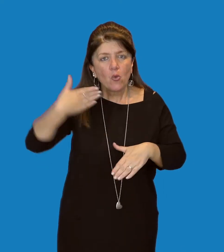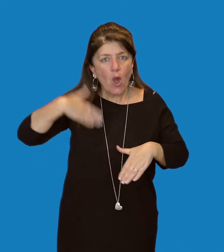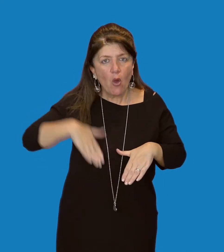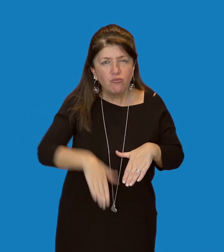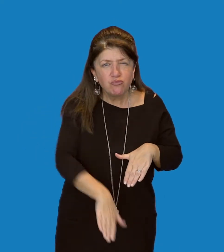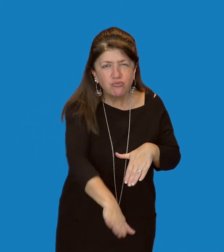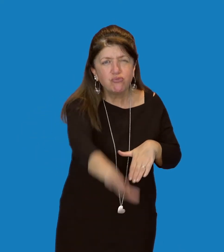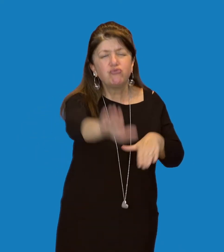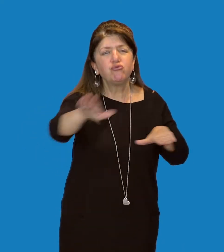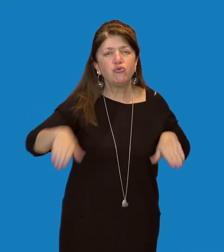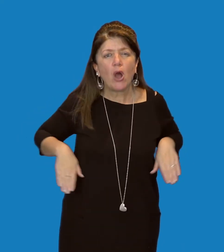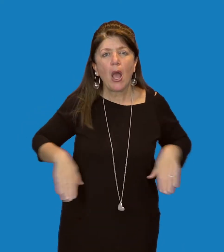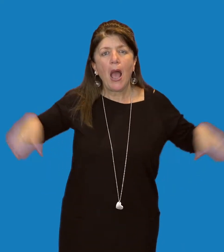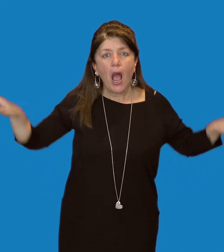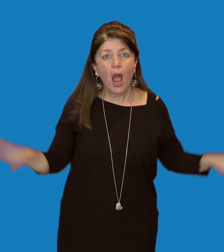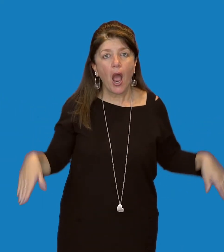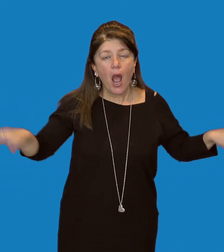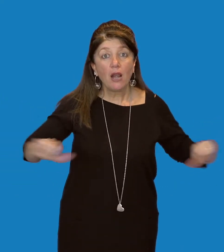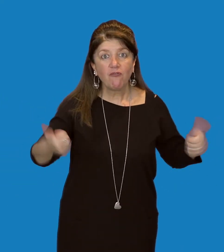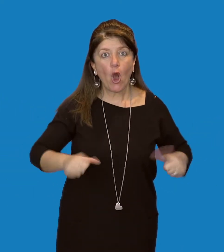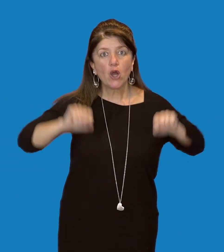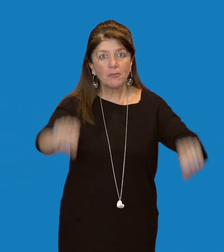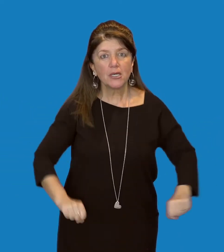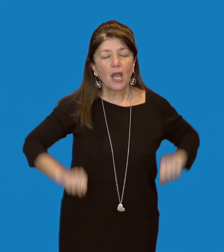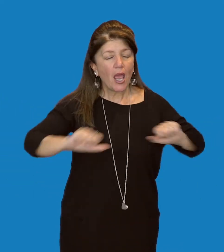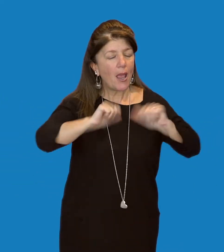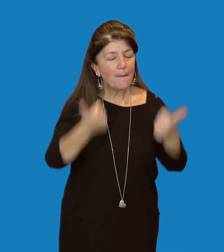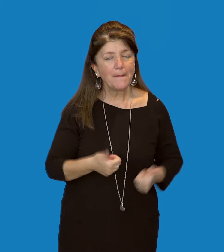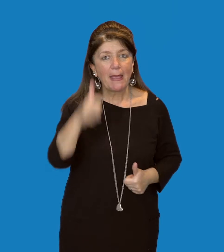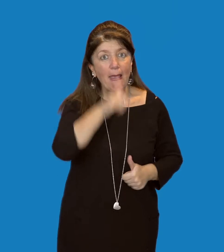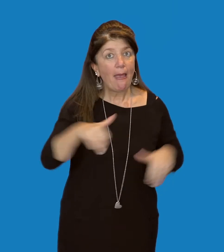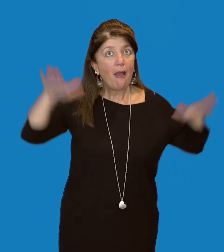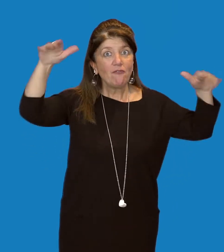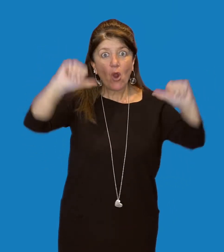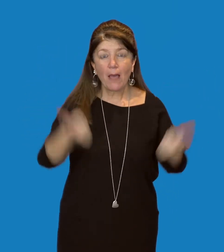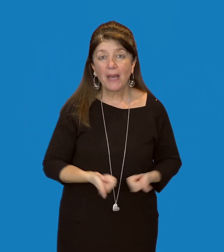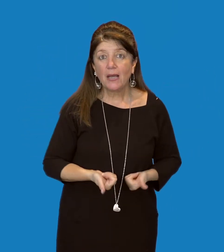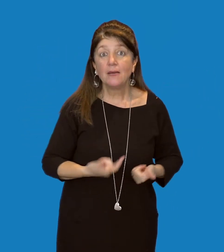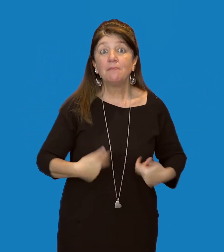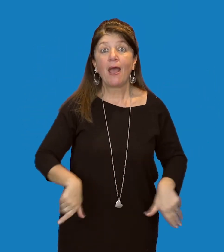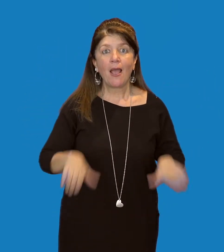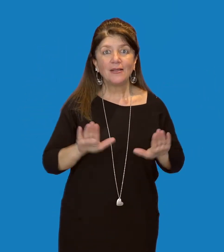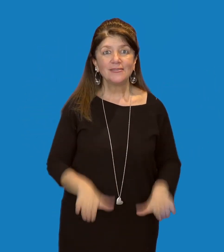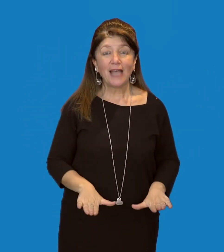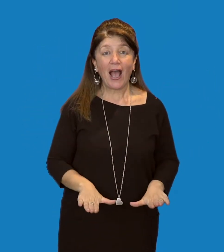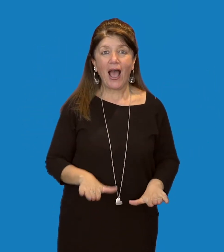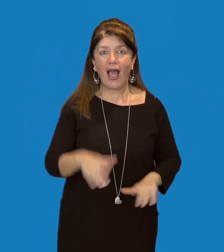remi così come fa in aria per volare anche le zampe palmate di colore arancione vivo